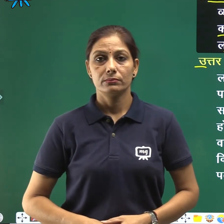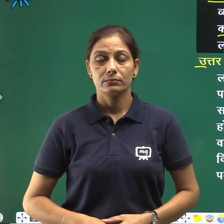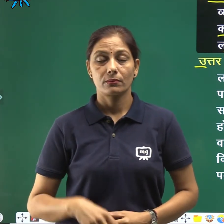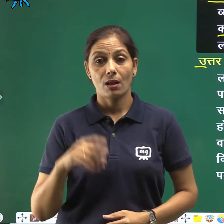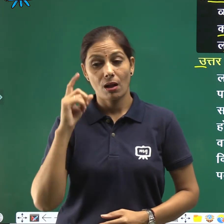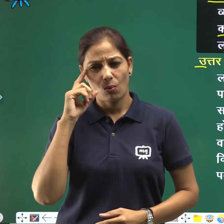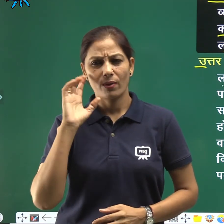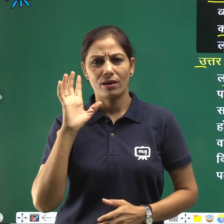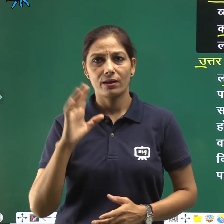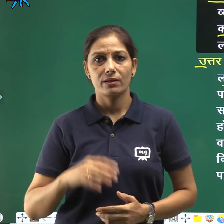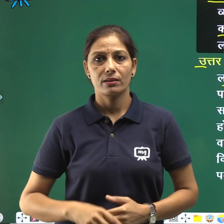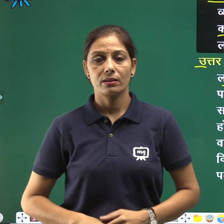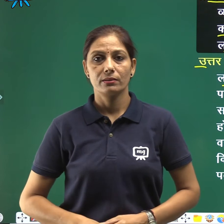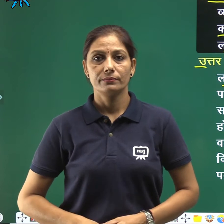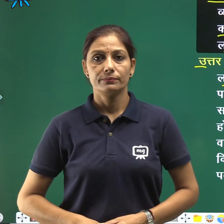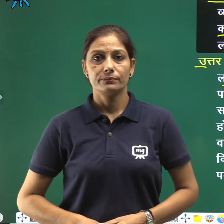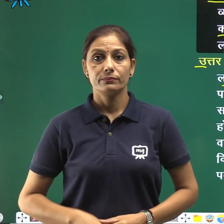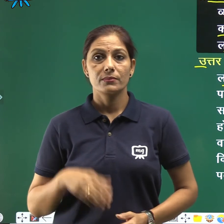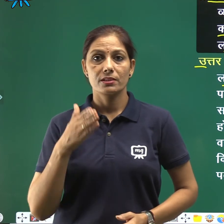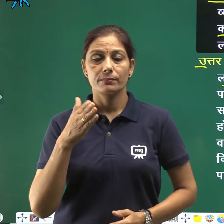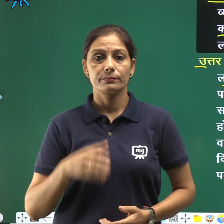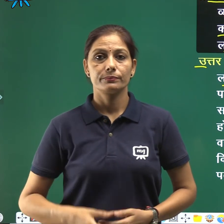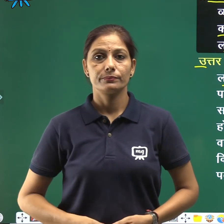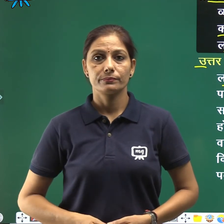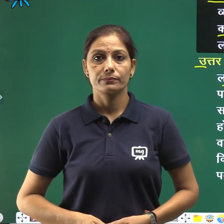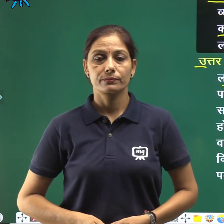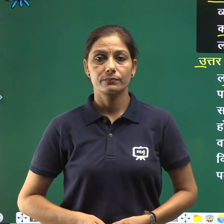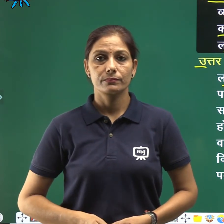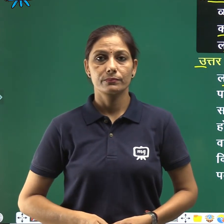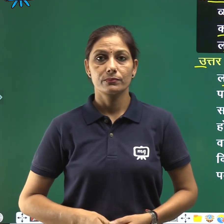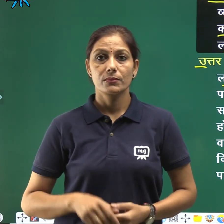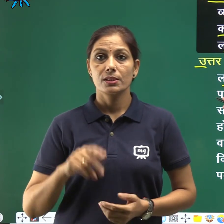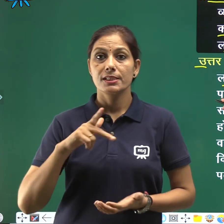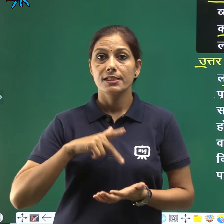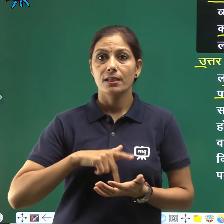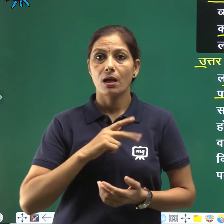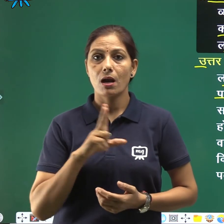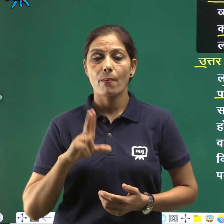अनुमान लगाया कि जब हिरोशिमा पर